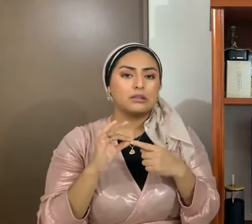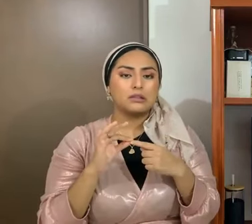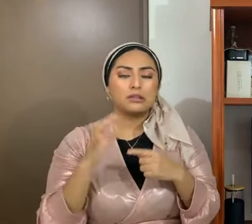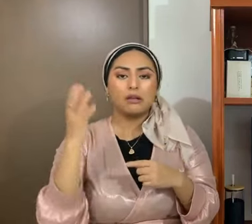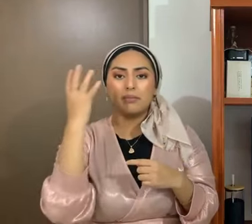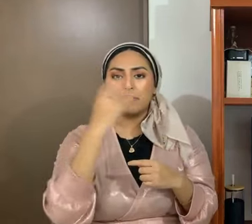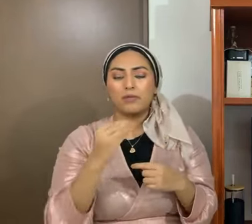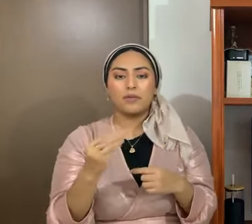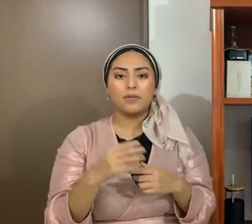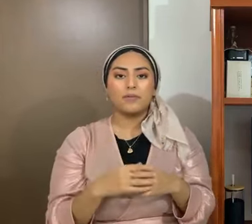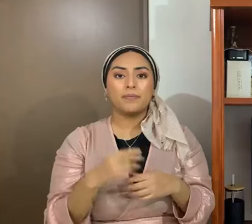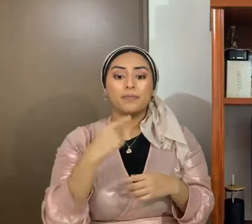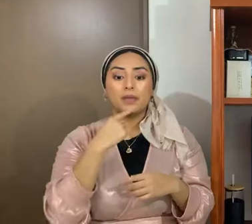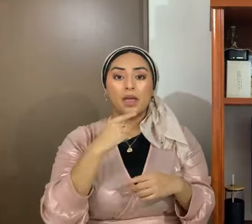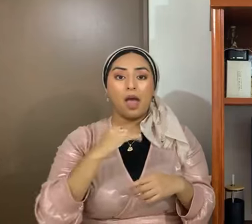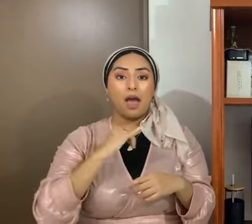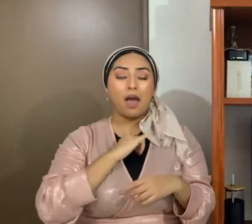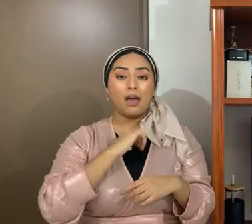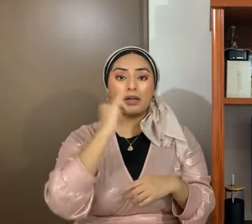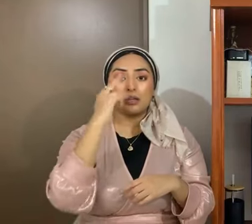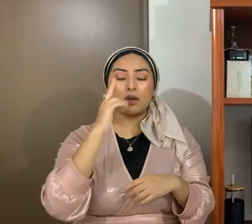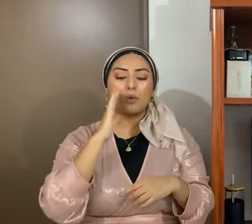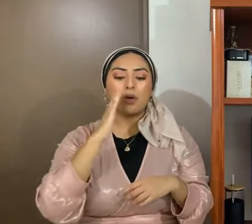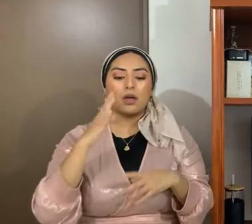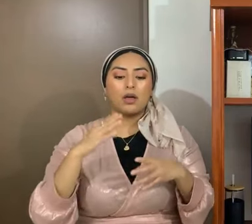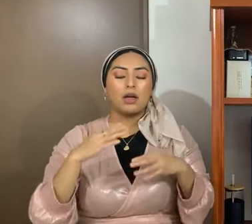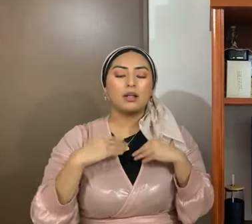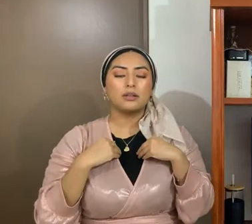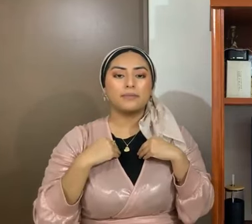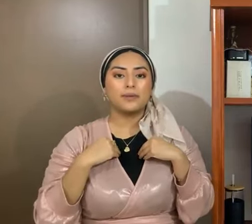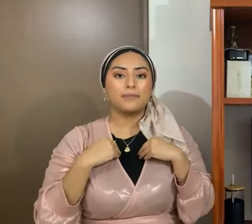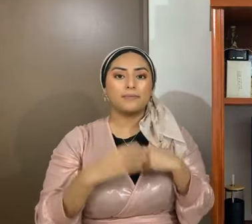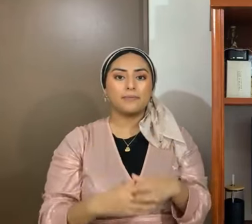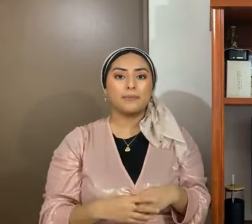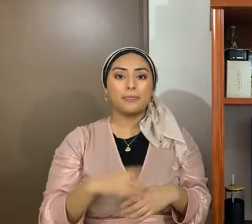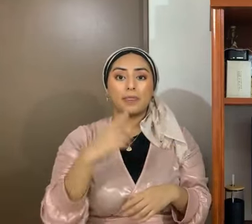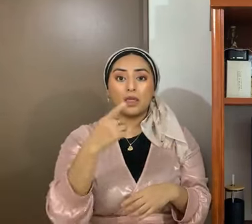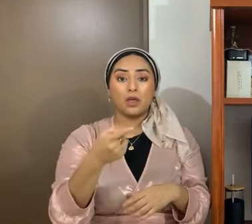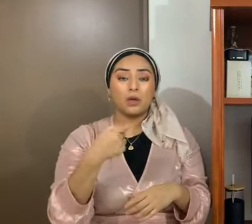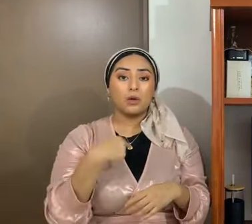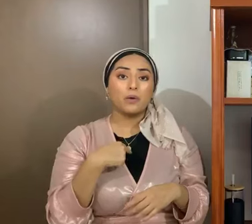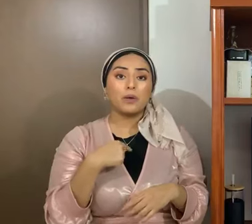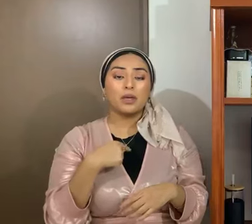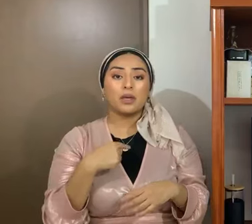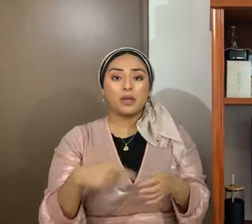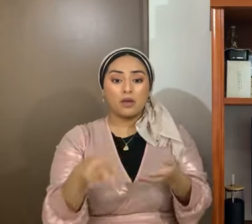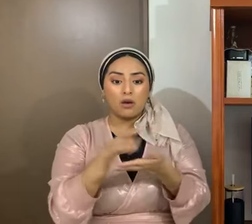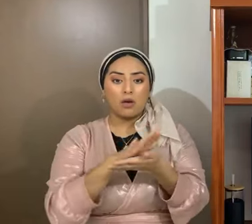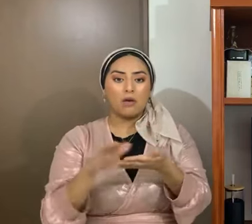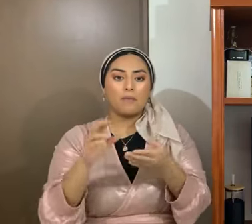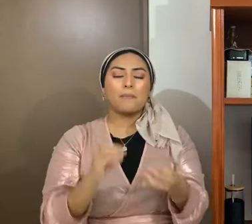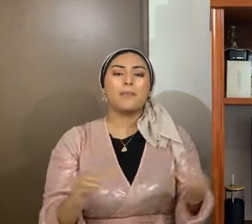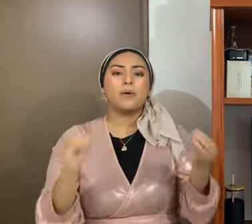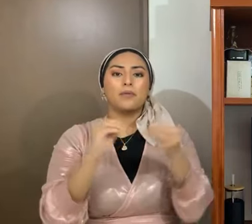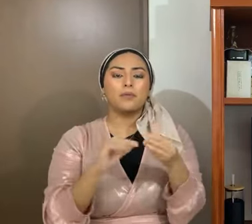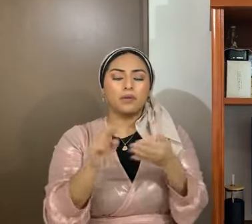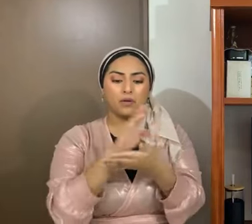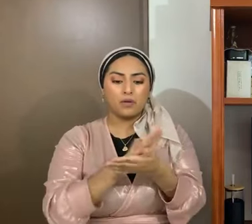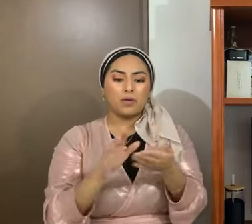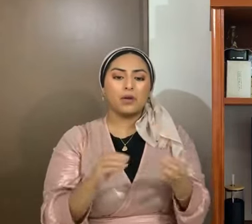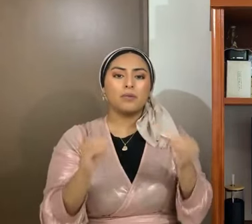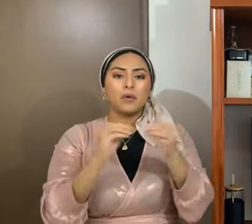muy hermoso. Y me seréis aceptos. Y nosotros nos santificamos, y nos santificamos, y